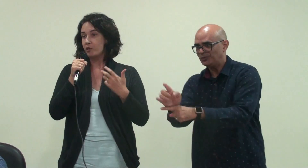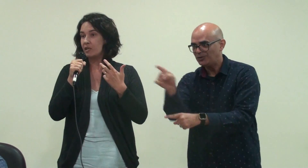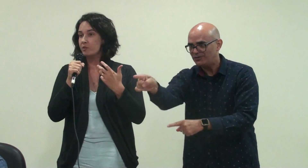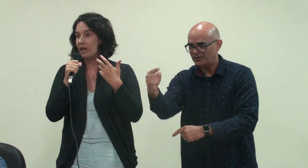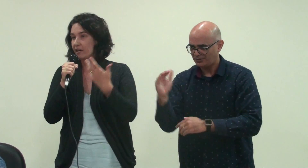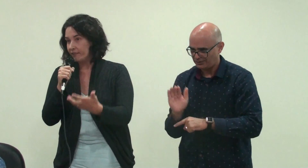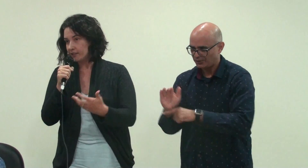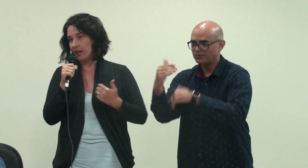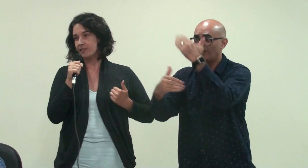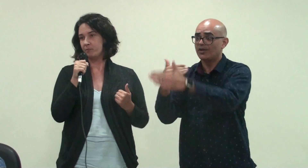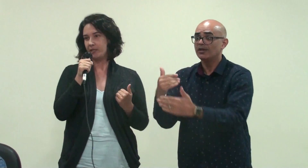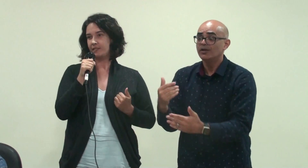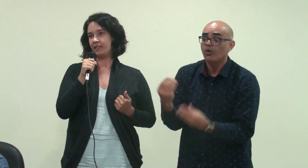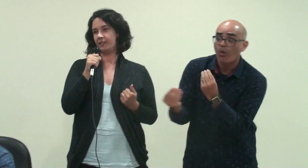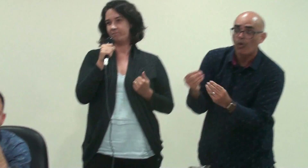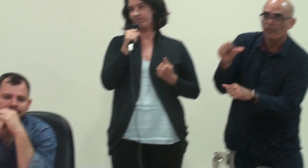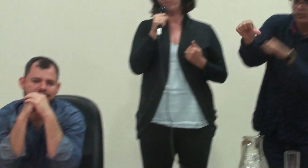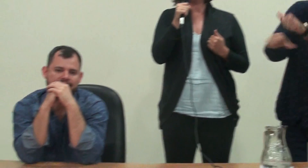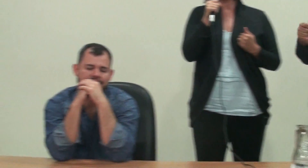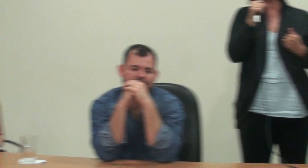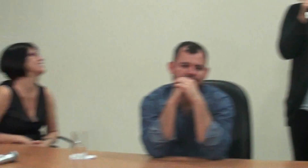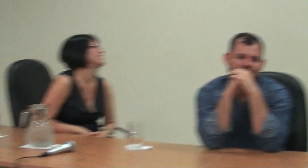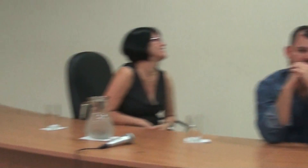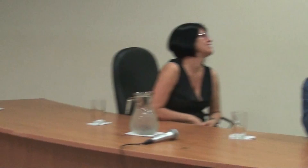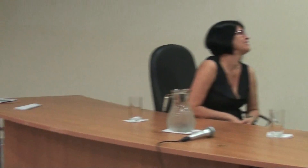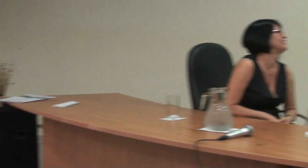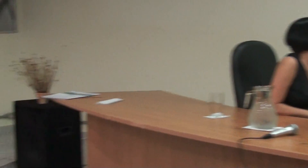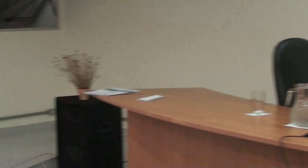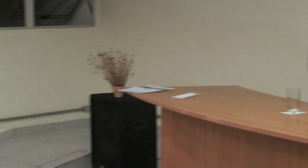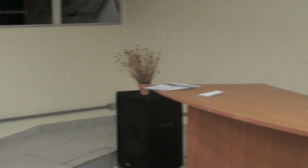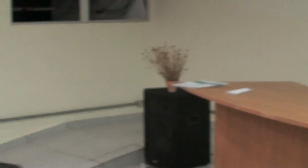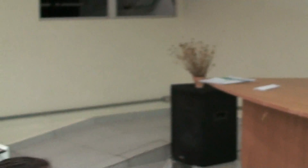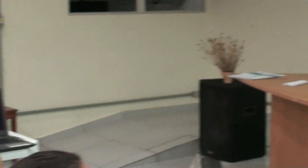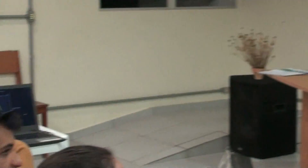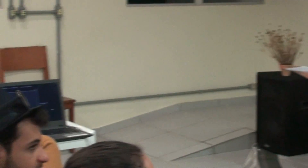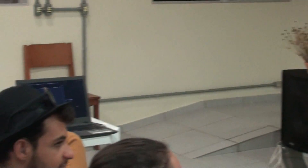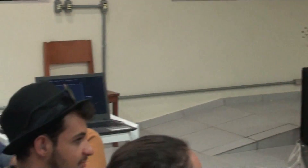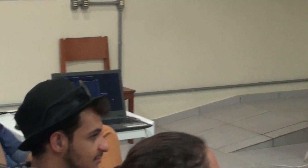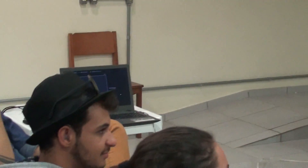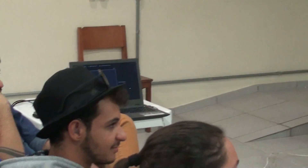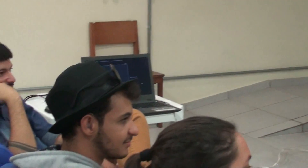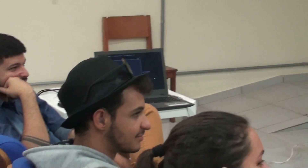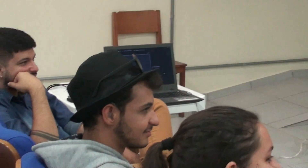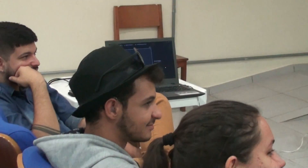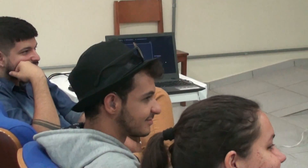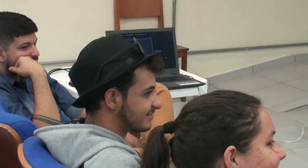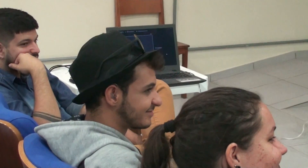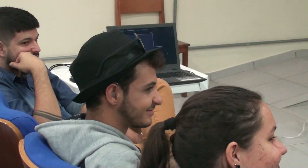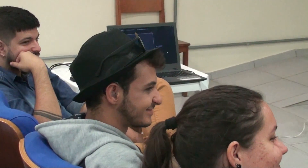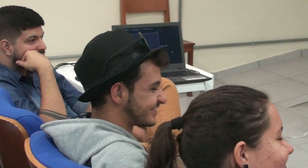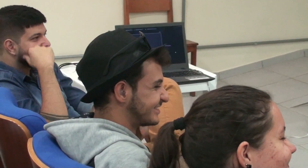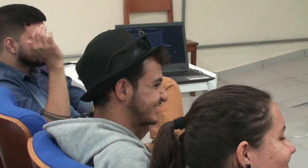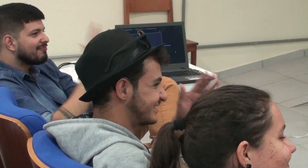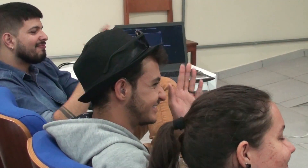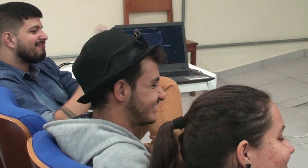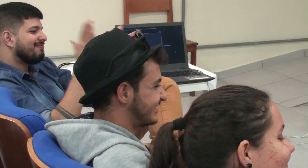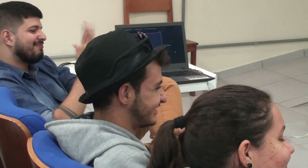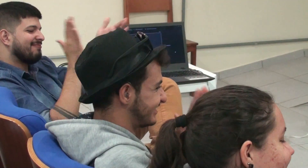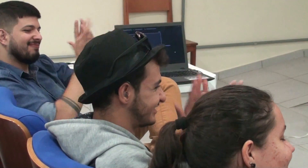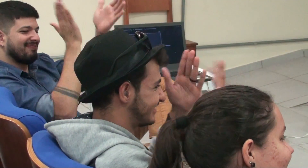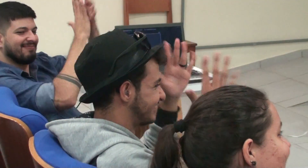que nós possamos reinventar essa medicina, tá? E eu te apoio nessa luta,